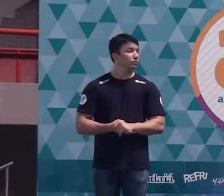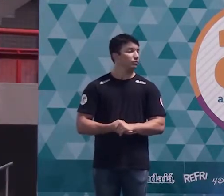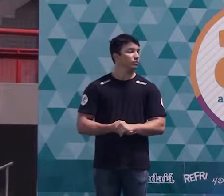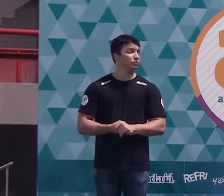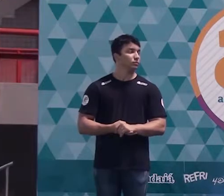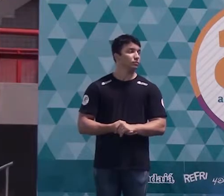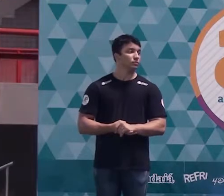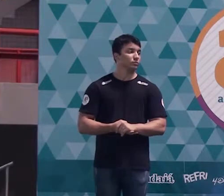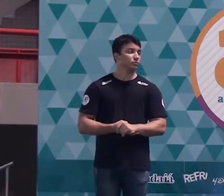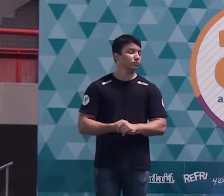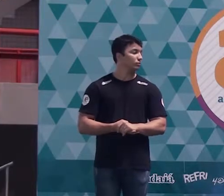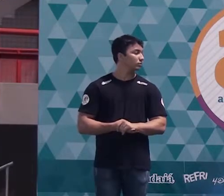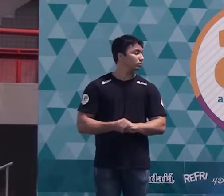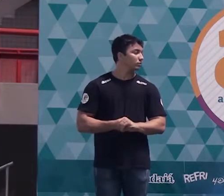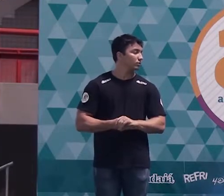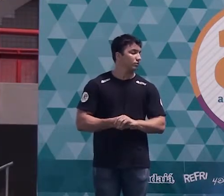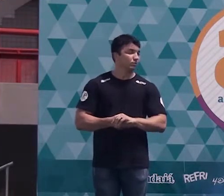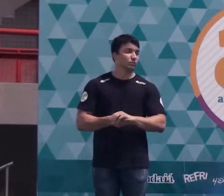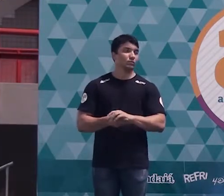primeira questão,